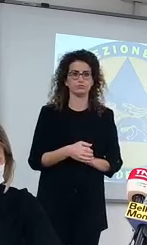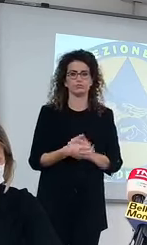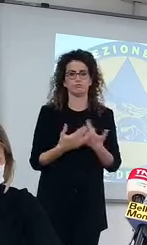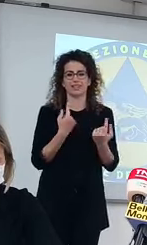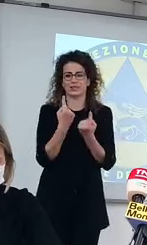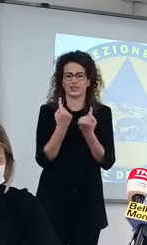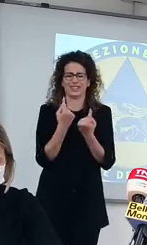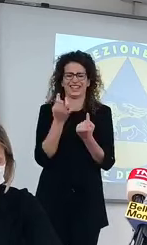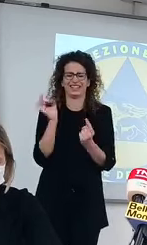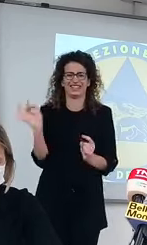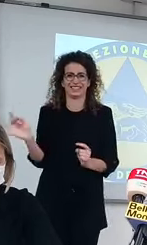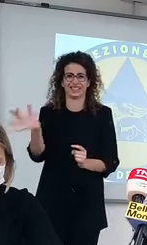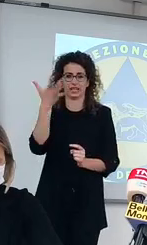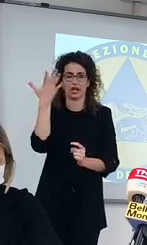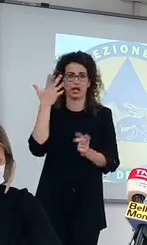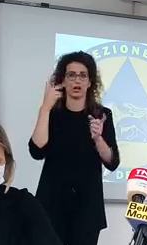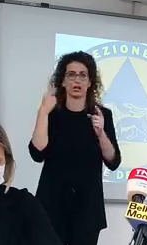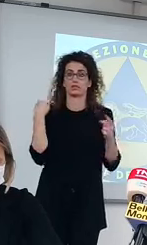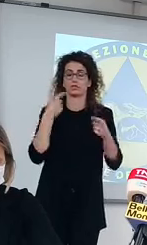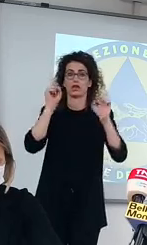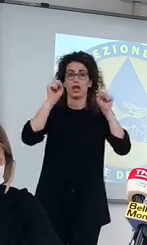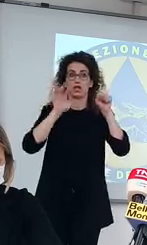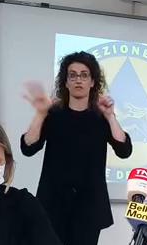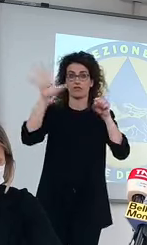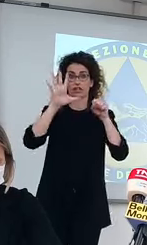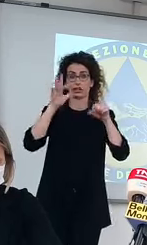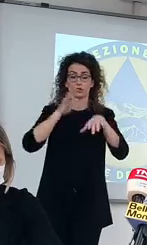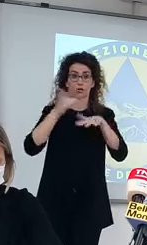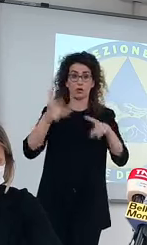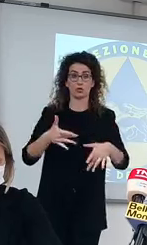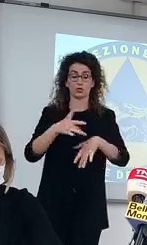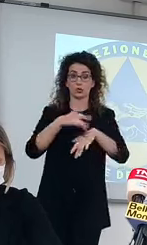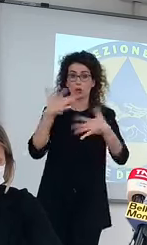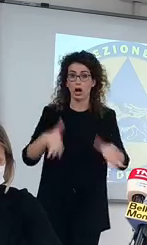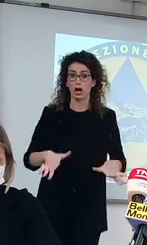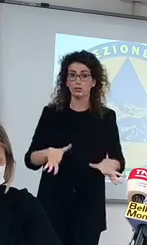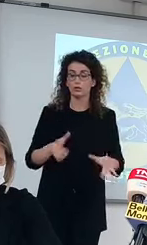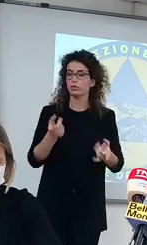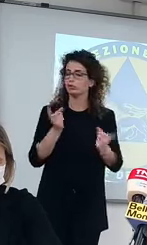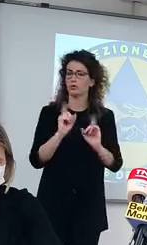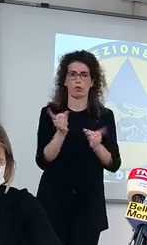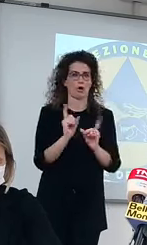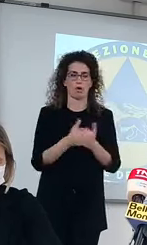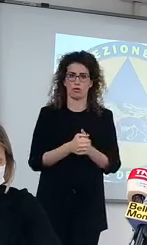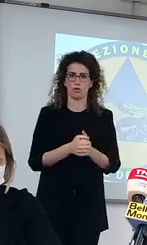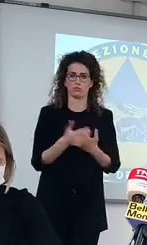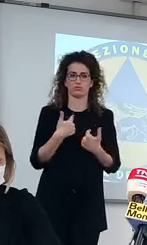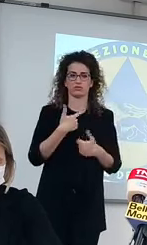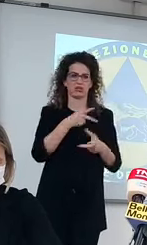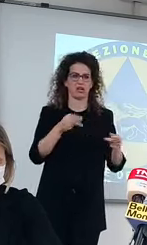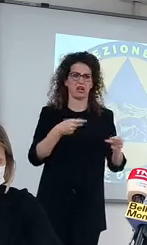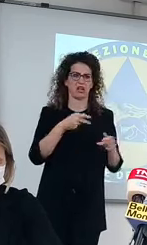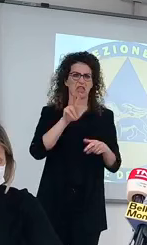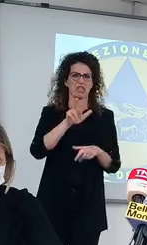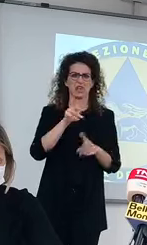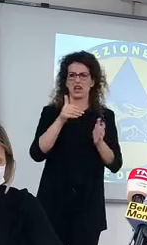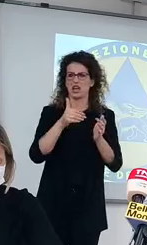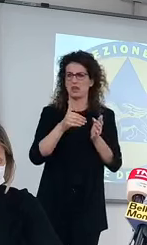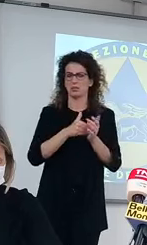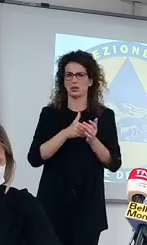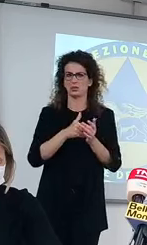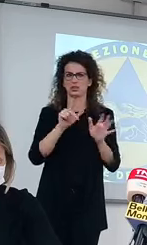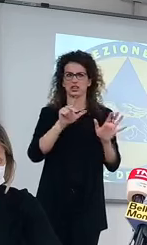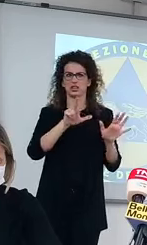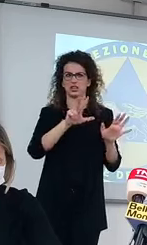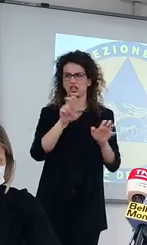a dire ad oggi in Veneto noi non abbiamo avuto questo evento raro e abbiamo inoculato 3 milioni quello che vi ho detto prima,